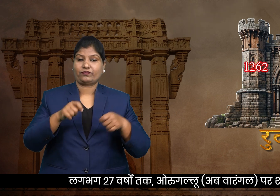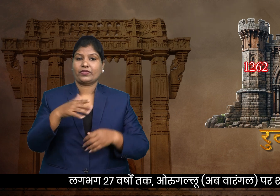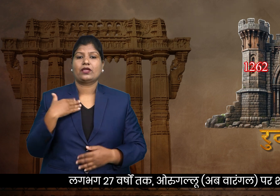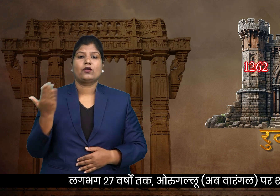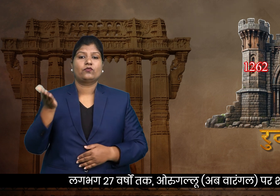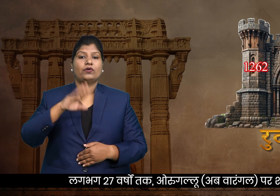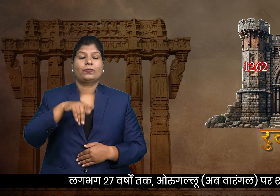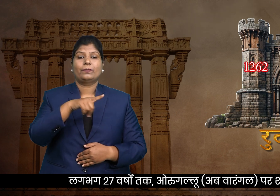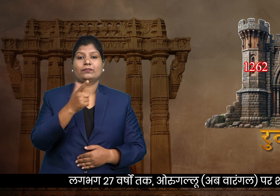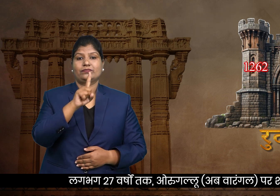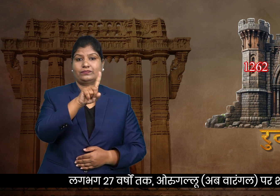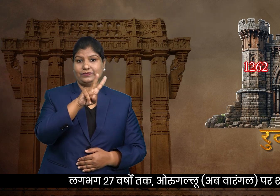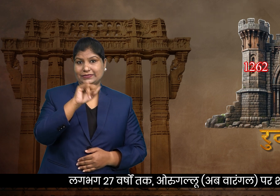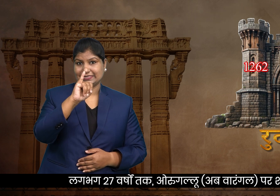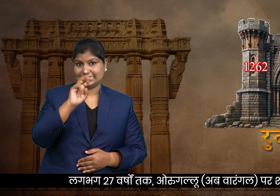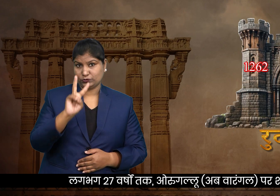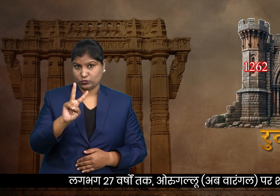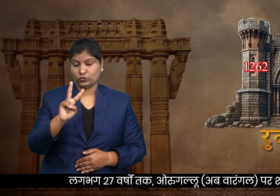वोरगलू पर शासन किया।